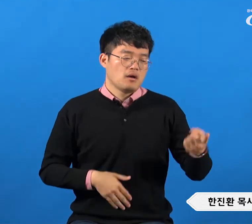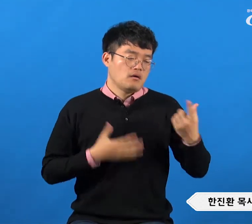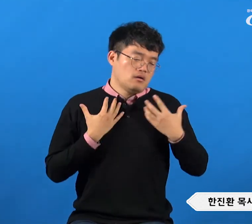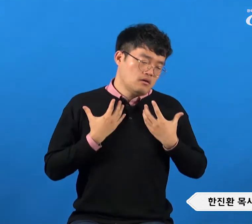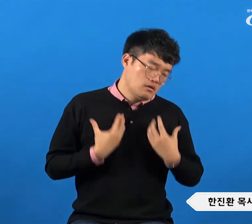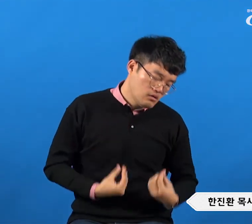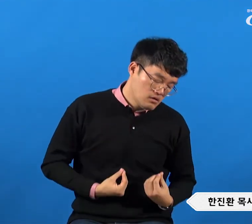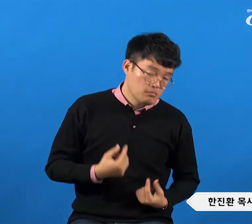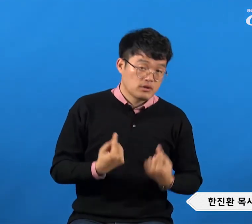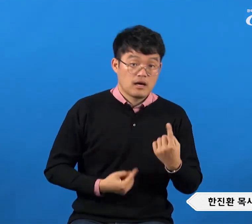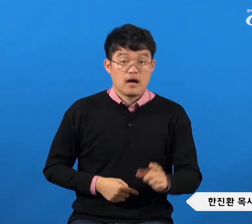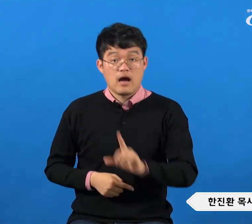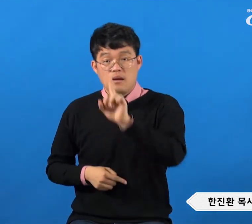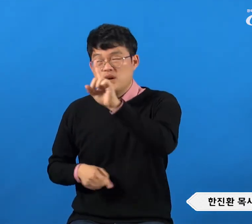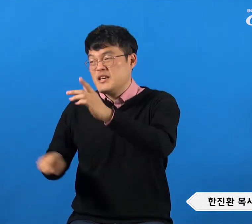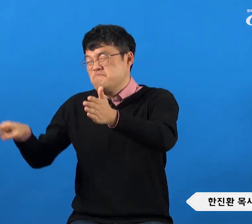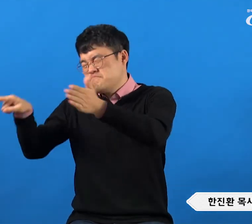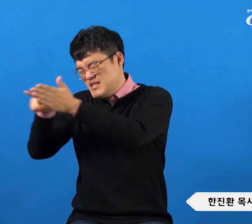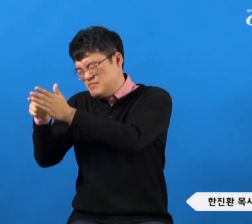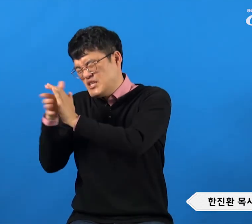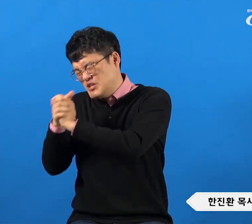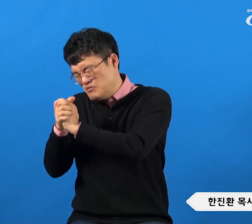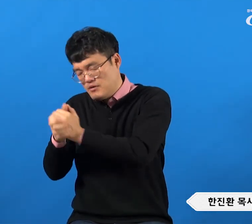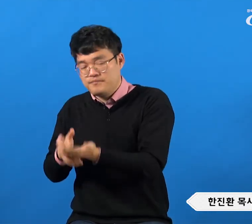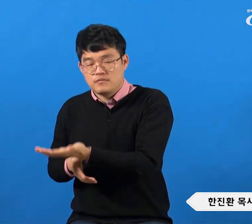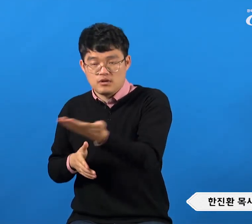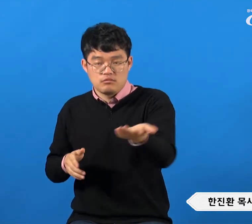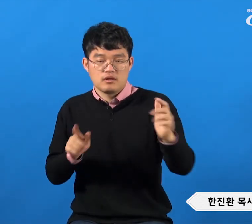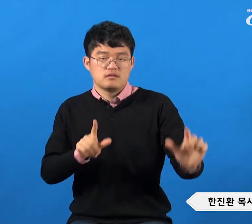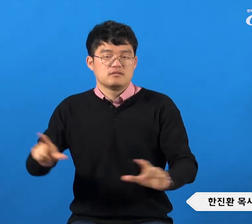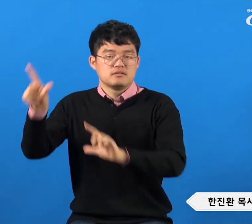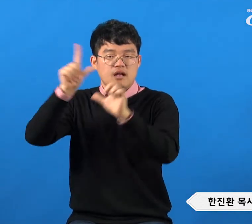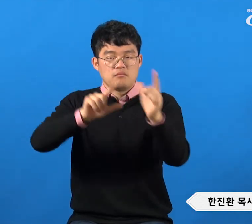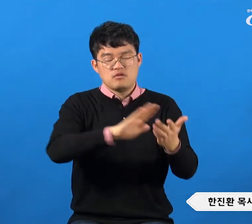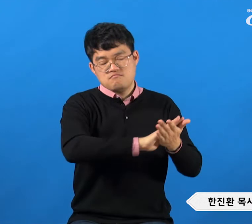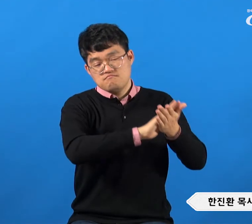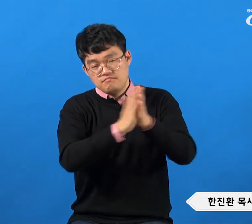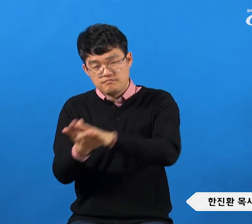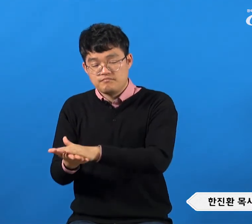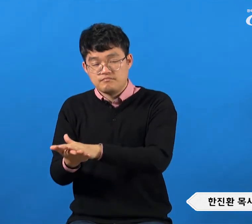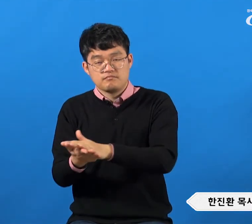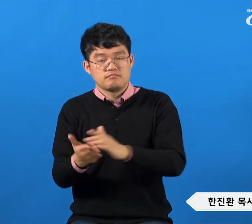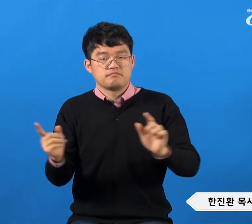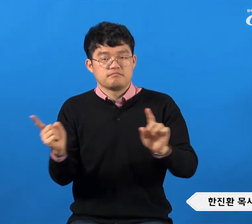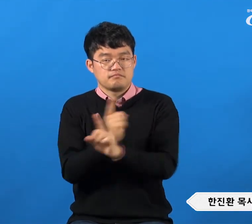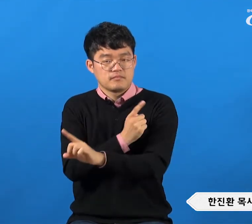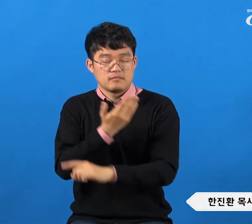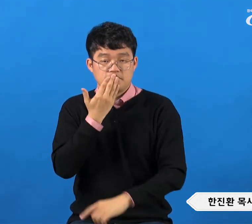100번의 절망보다도 한 번의 믿음의 기도가 여러분의 운명을 바꿀 것입니다.